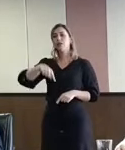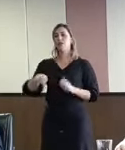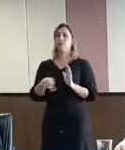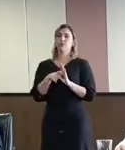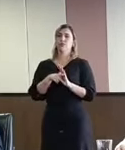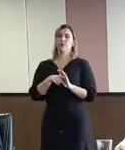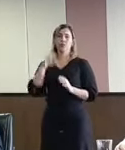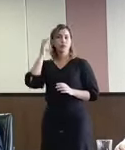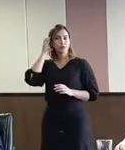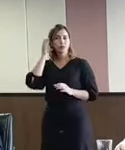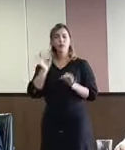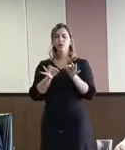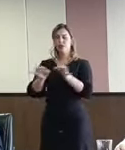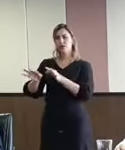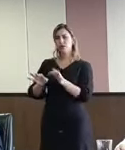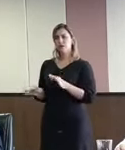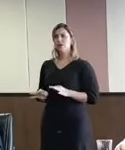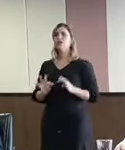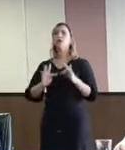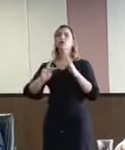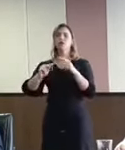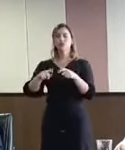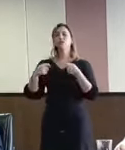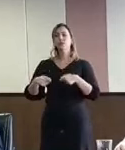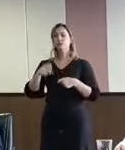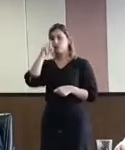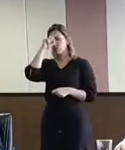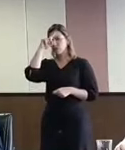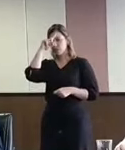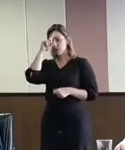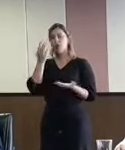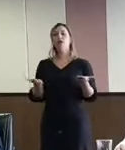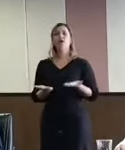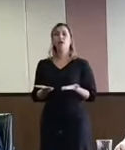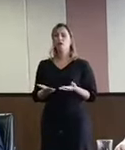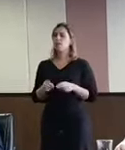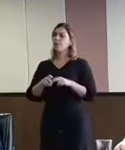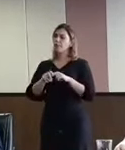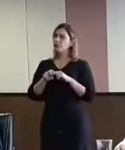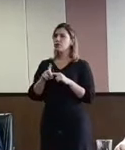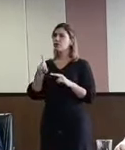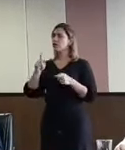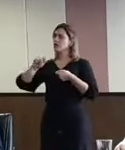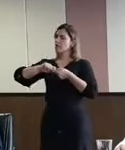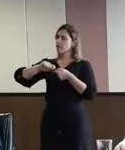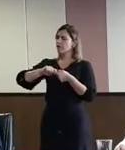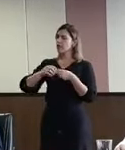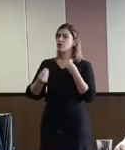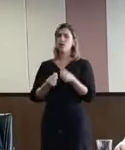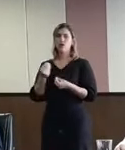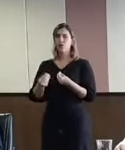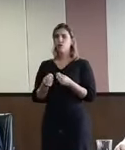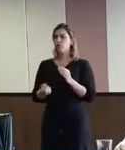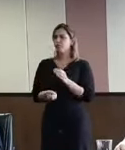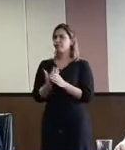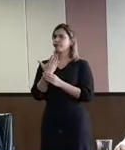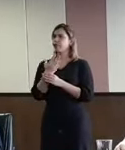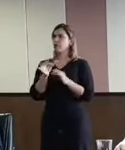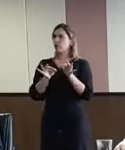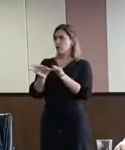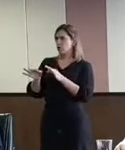ter a infraestrutura e os serviços que vão demandar para atendimento nesse caso. Por isso é que nós não fizemos opção para construir uma